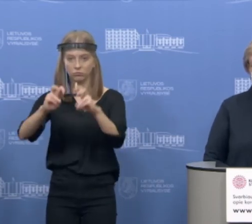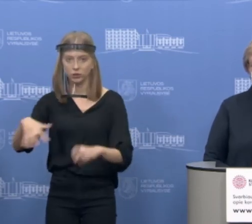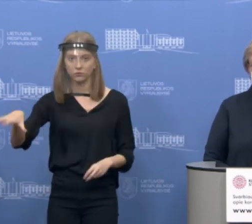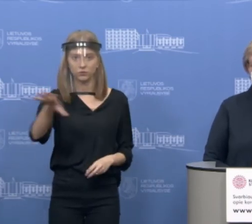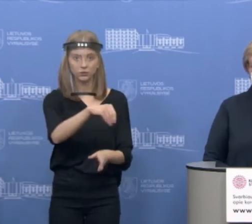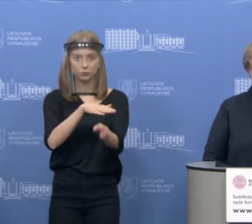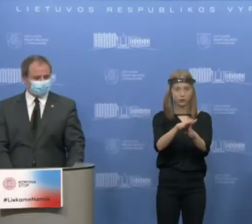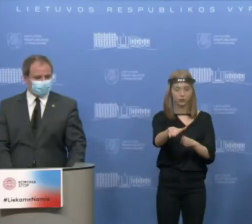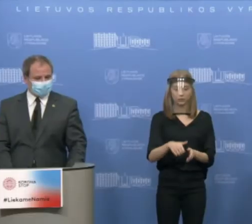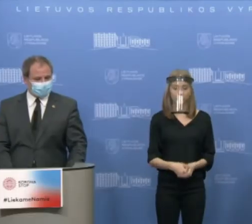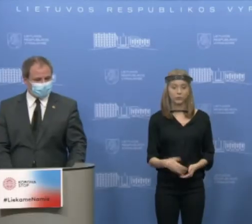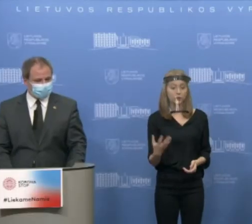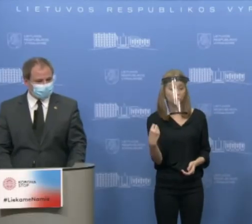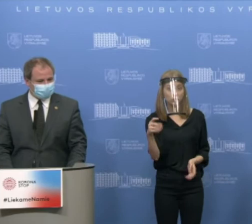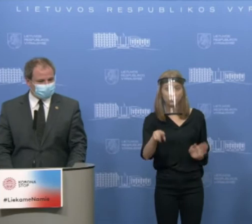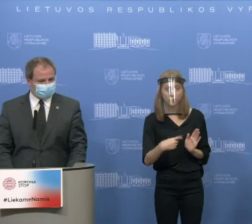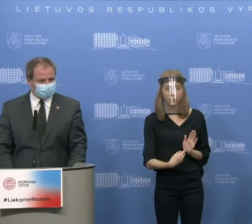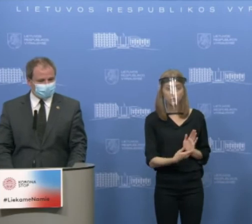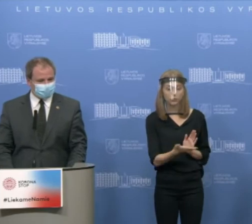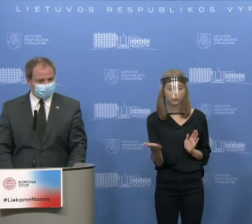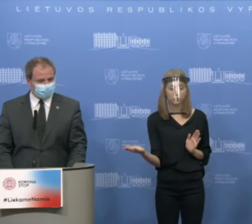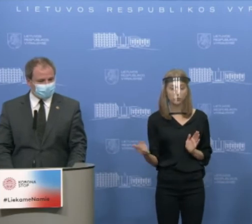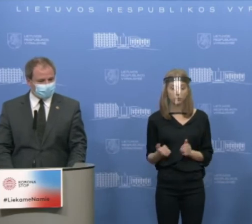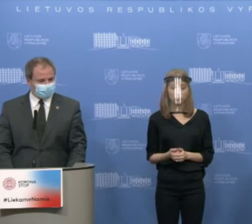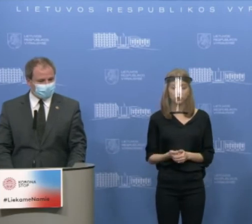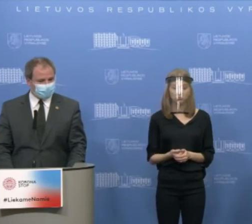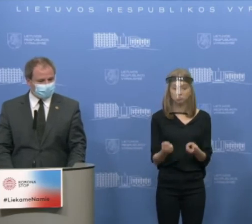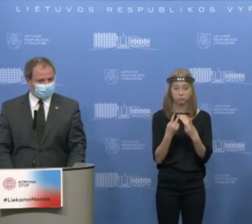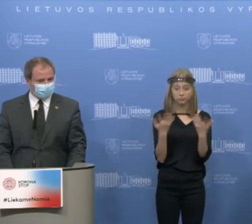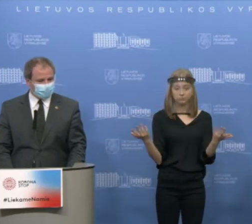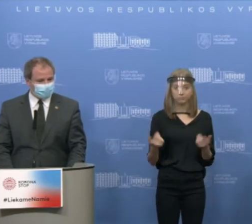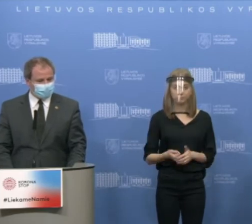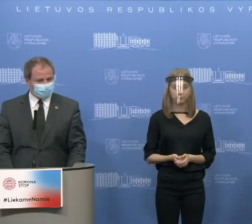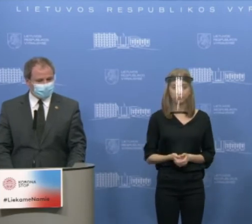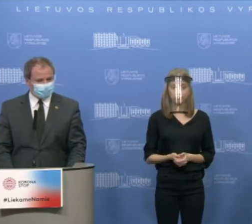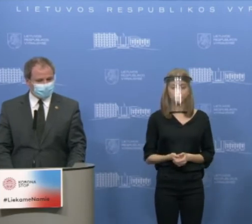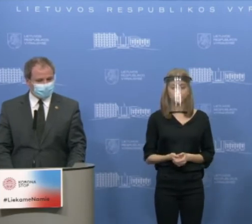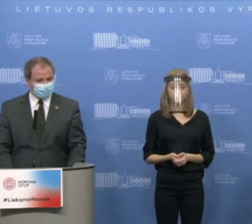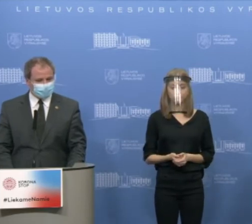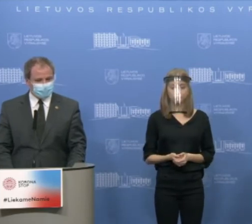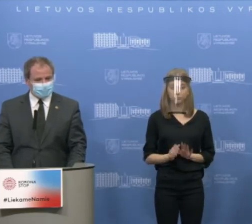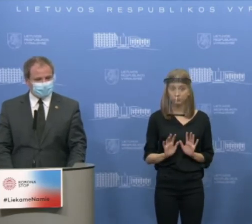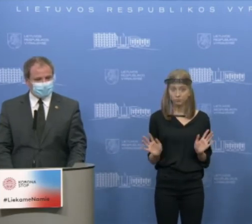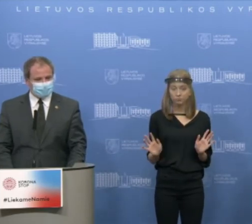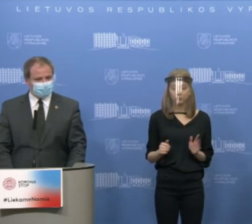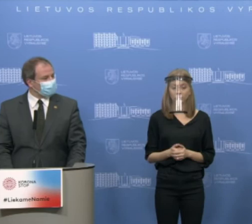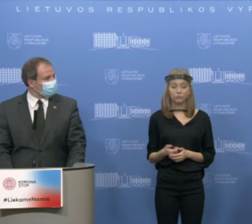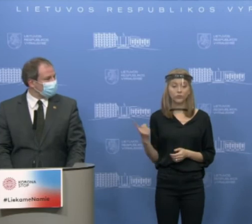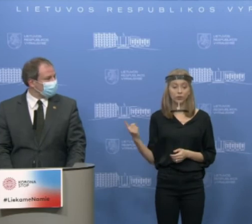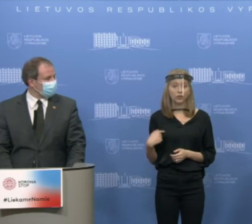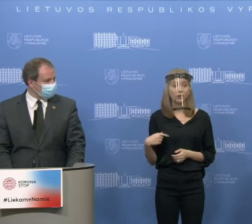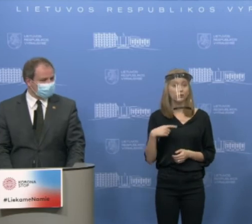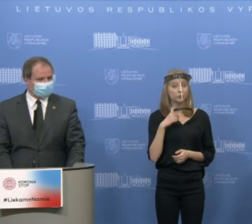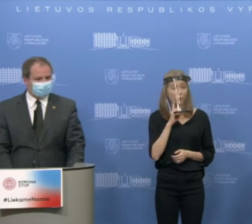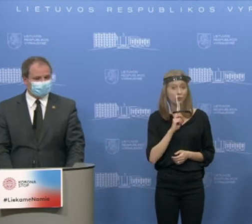Taip, kolegos, ar turite dar klausimų? Rankų nebematau. Atrodo, ne. Tai noriu